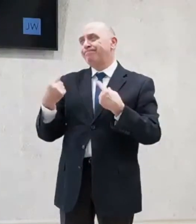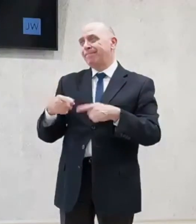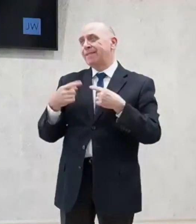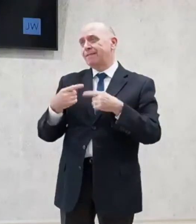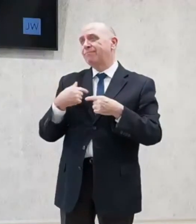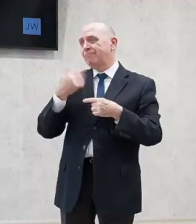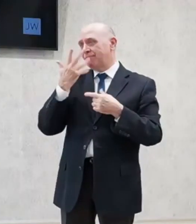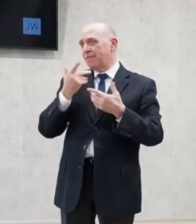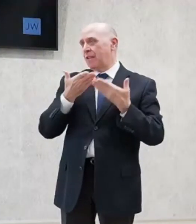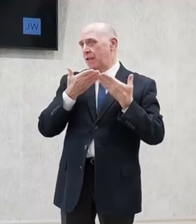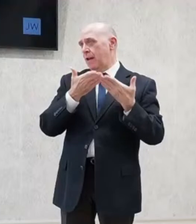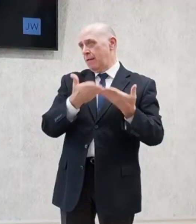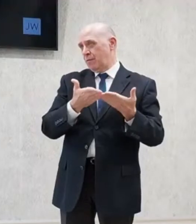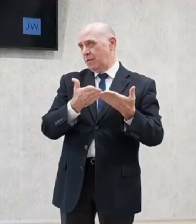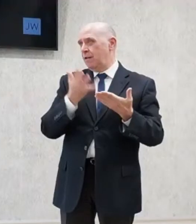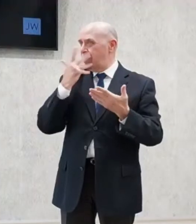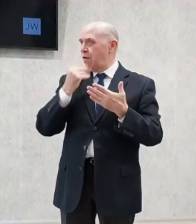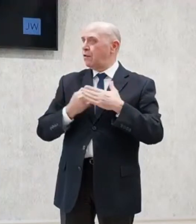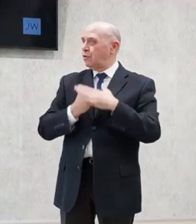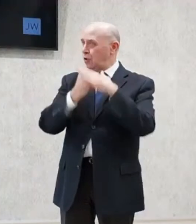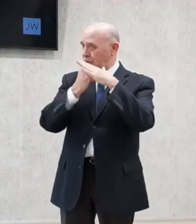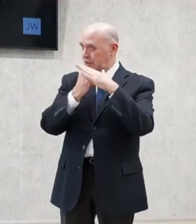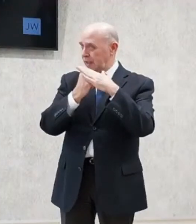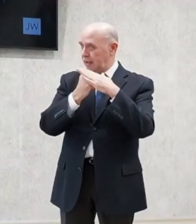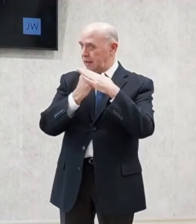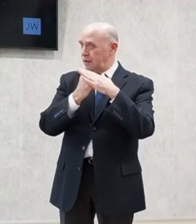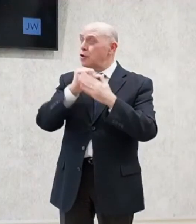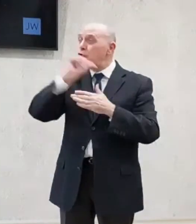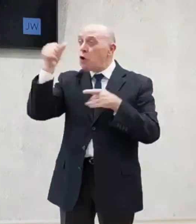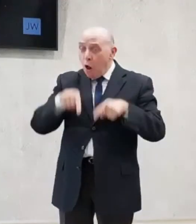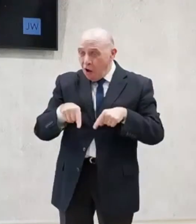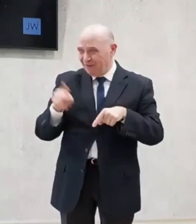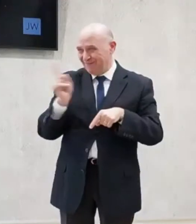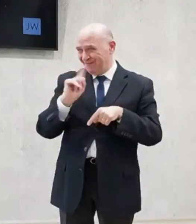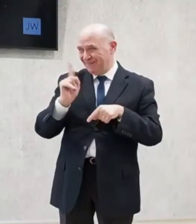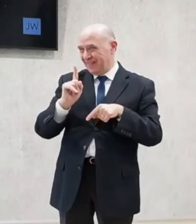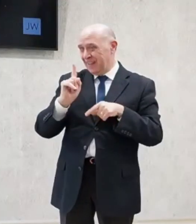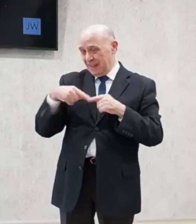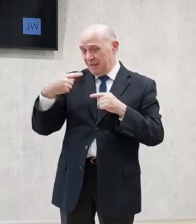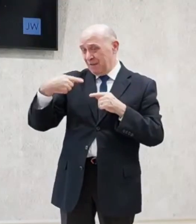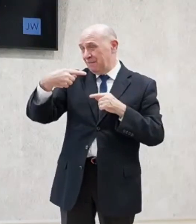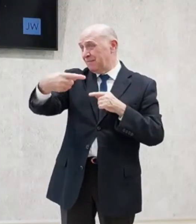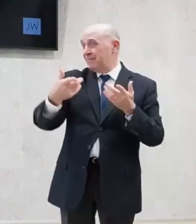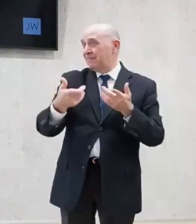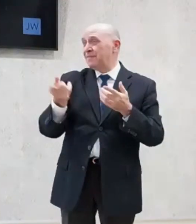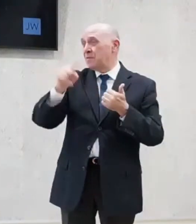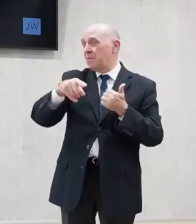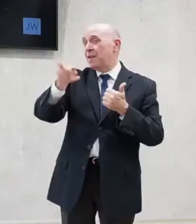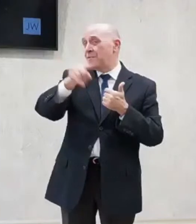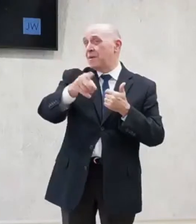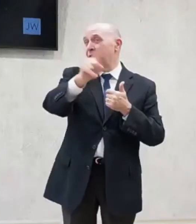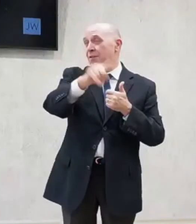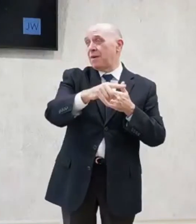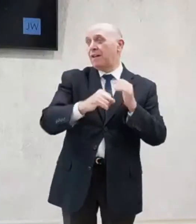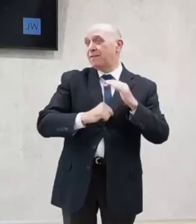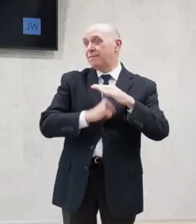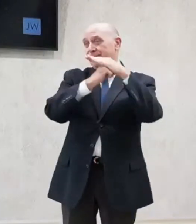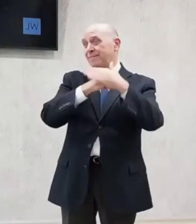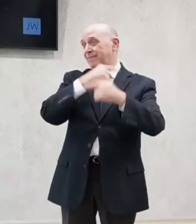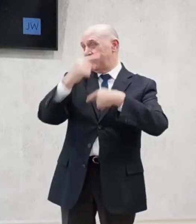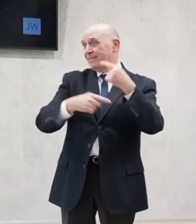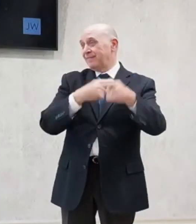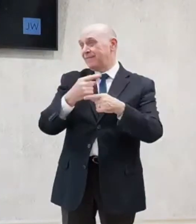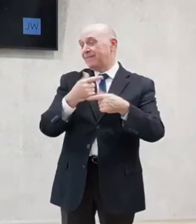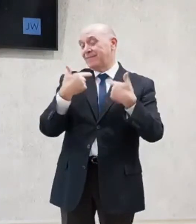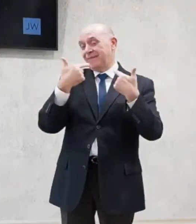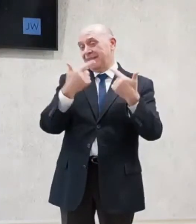vogliamo aiutarli vogliamo sostenerli Non solo oggi nei giorni futuri vogliamo rafforzare